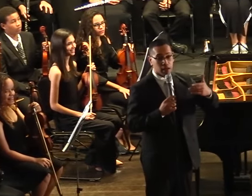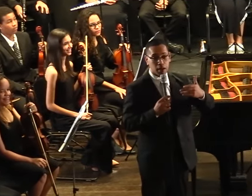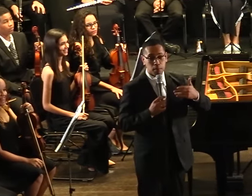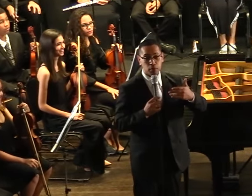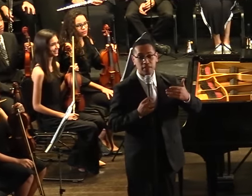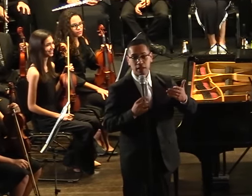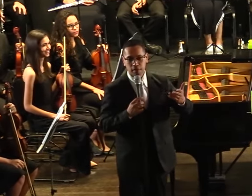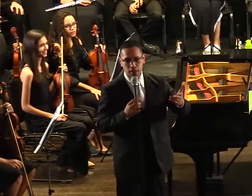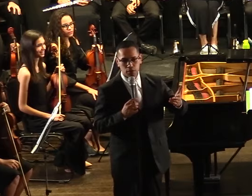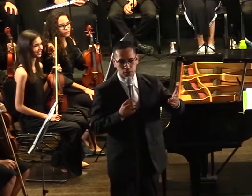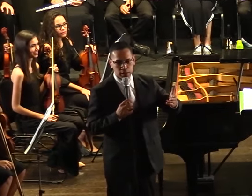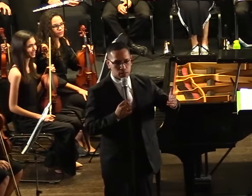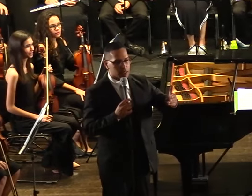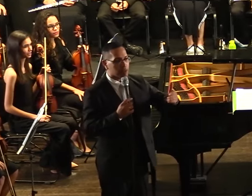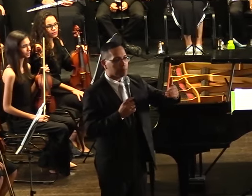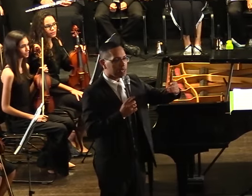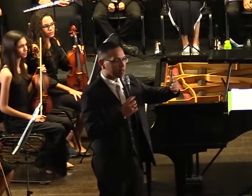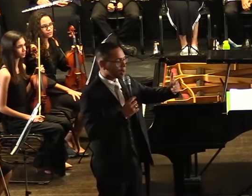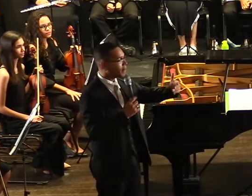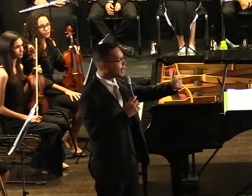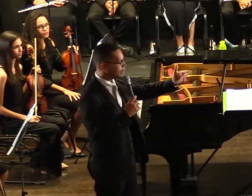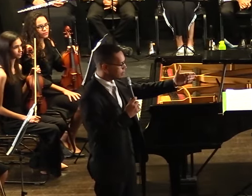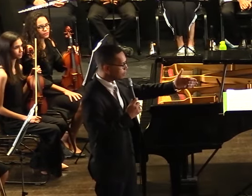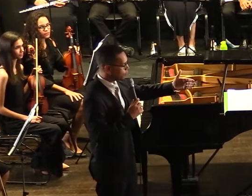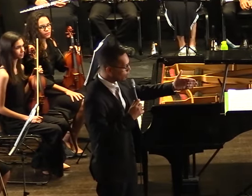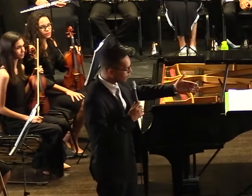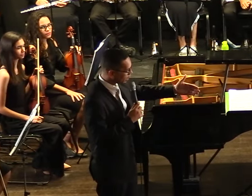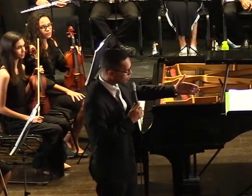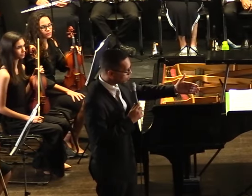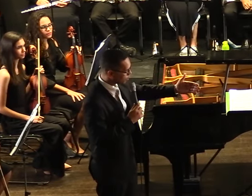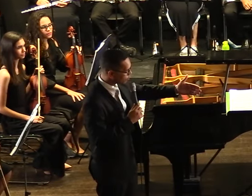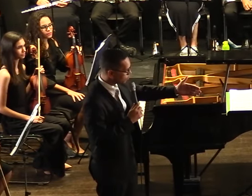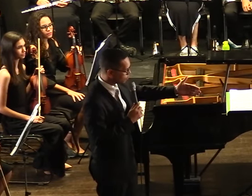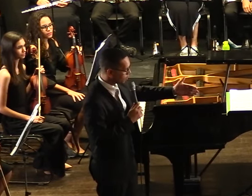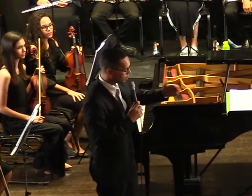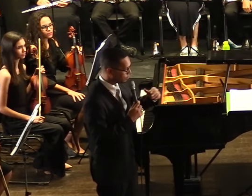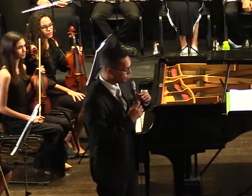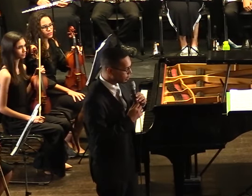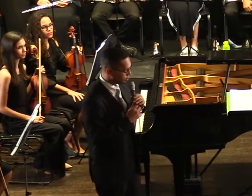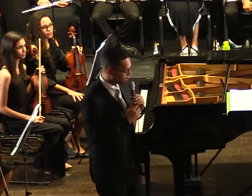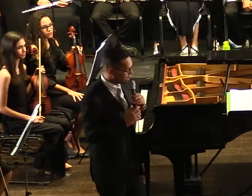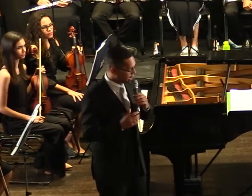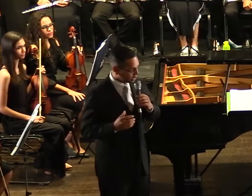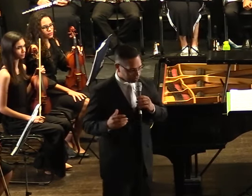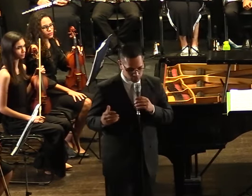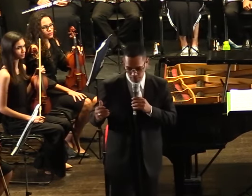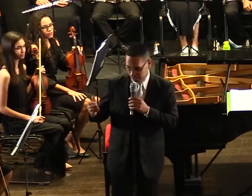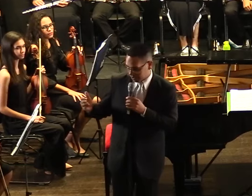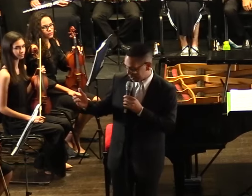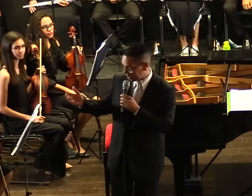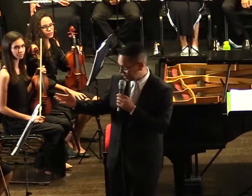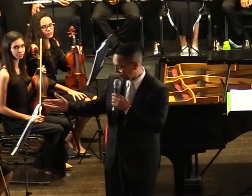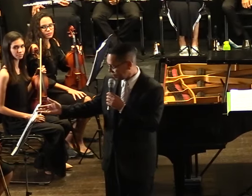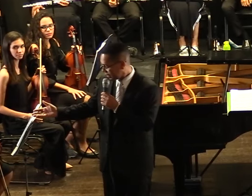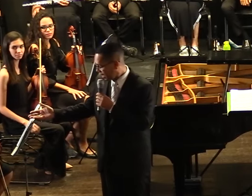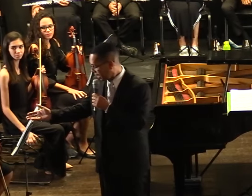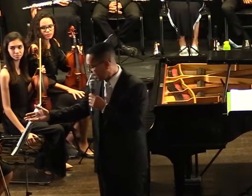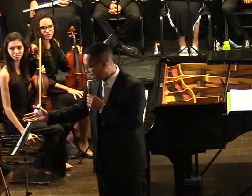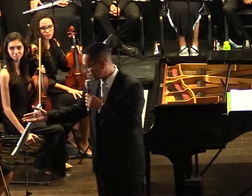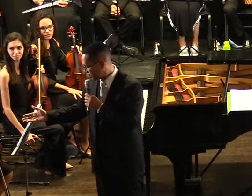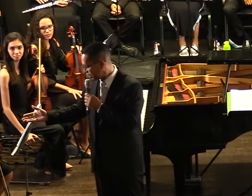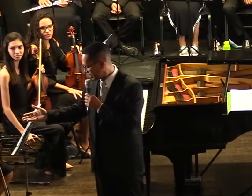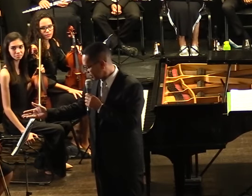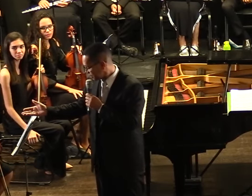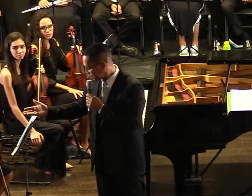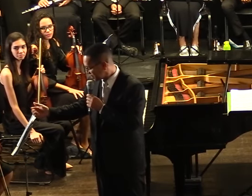disse, por ser da família do violino, ele também tem a aparência, o formato próximo do formato do violino, que é esse instrumento que está aqui